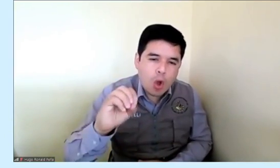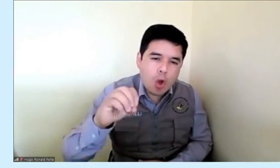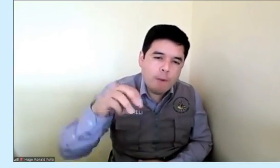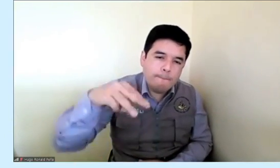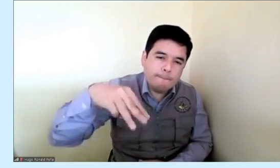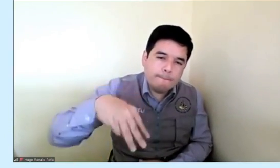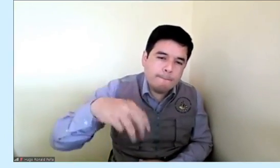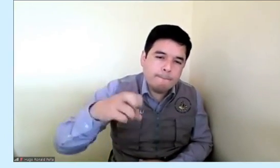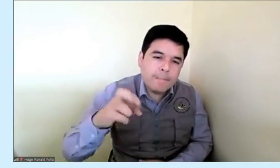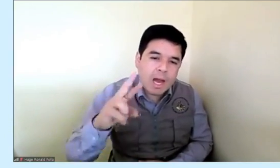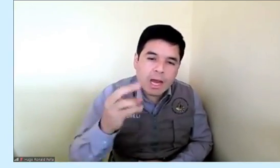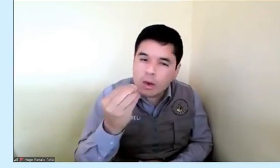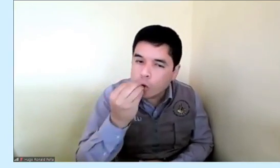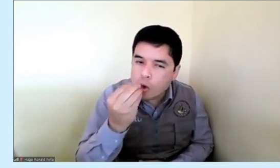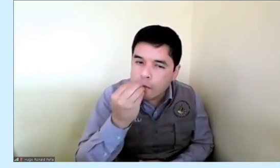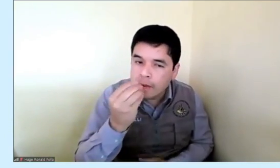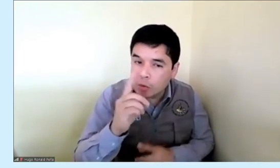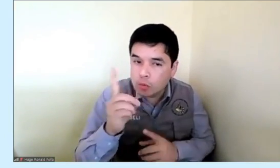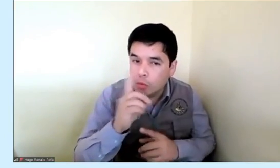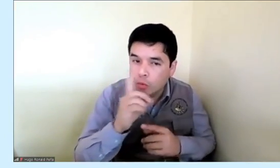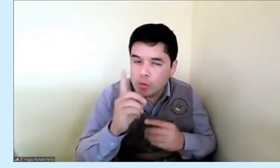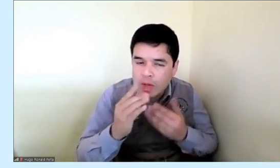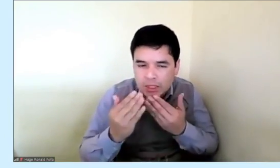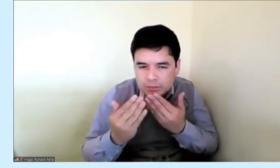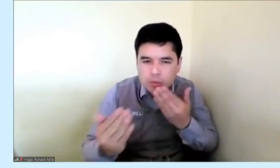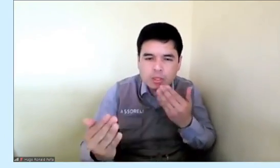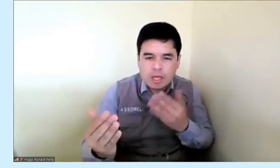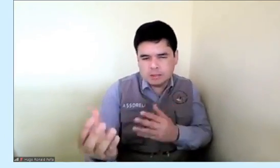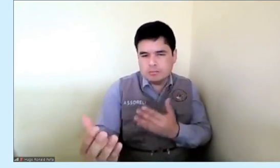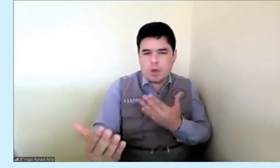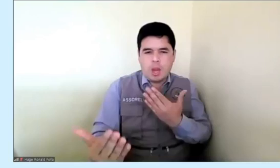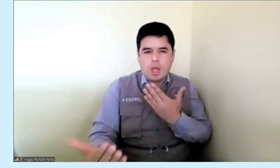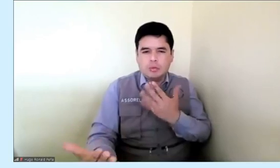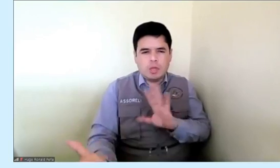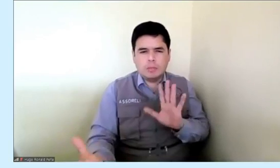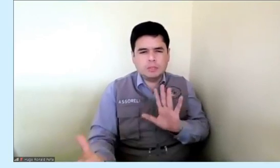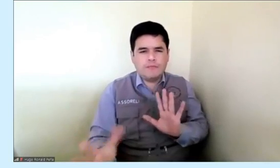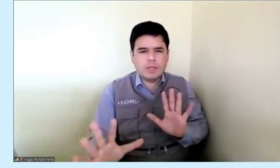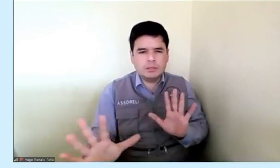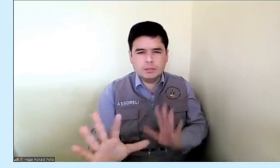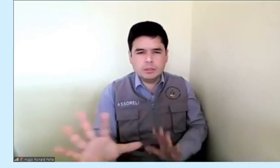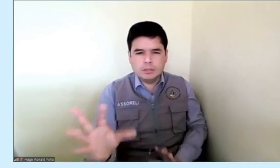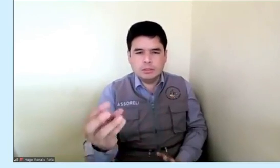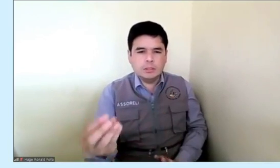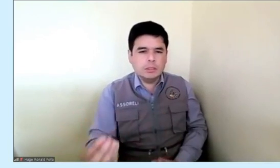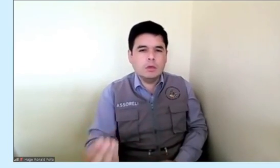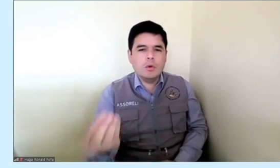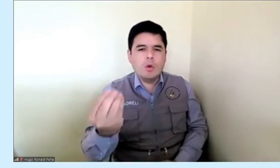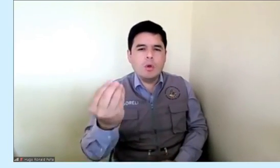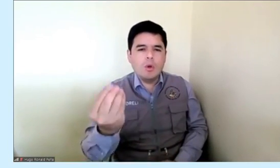palabra, comer, comer. Por eso hay que tener distancia a la seña de la